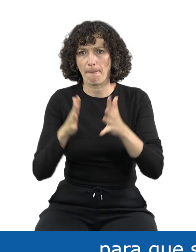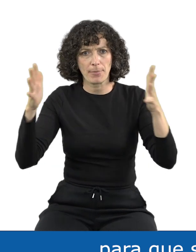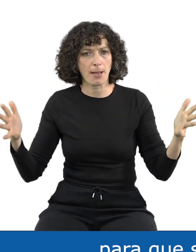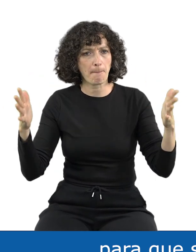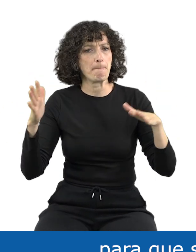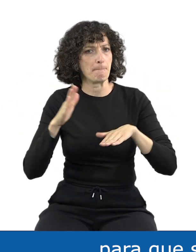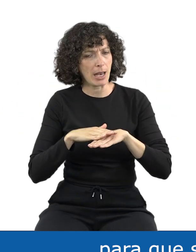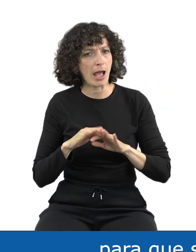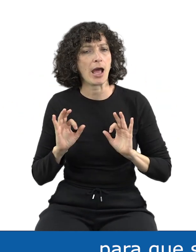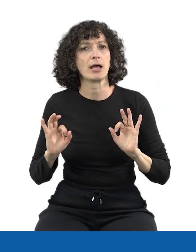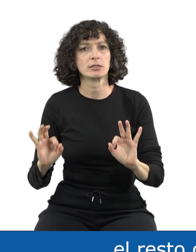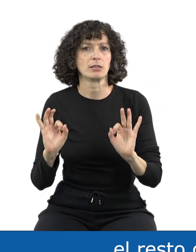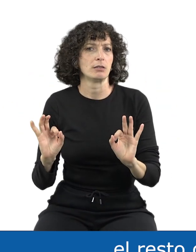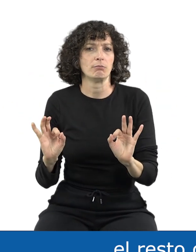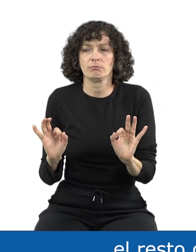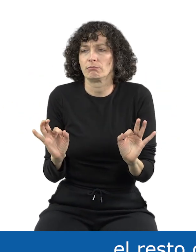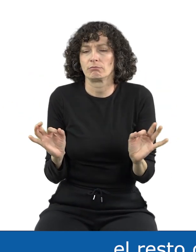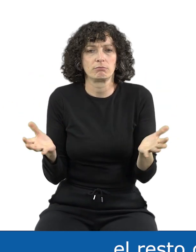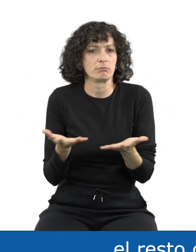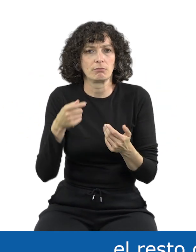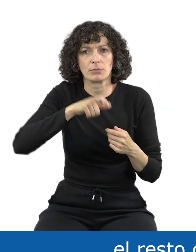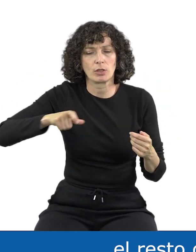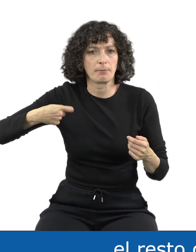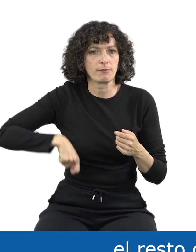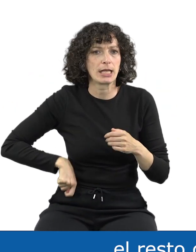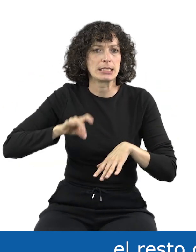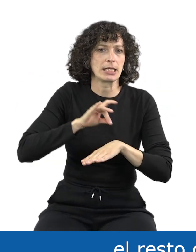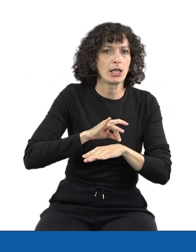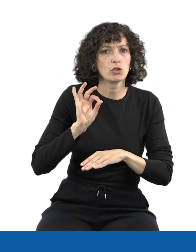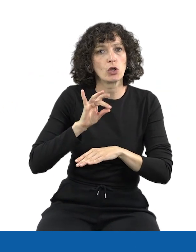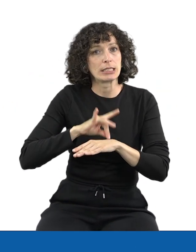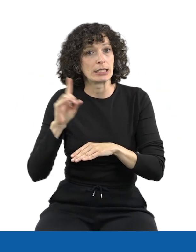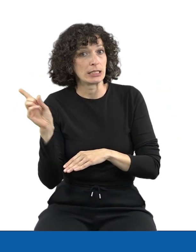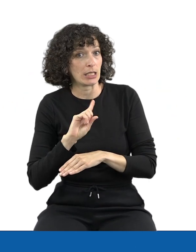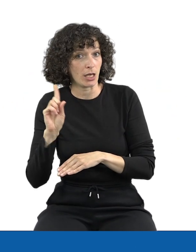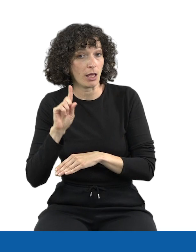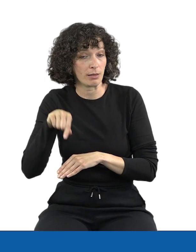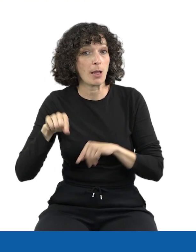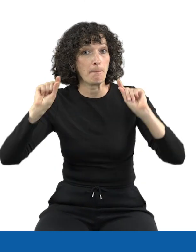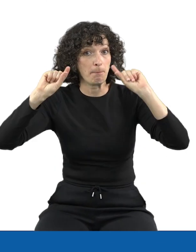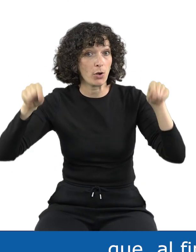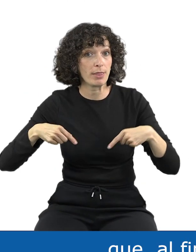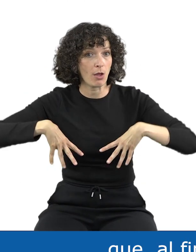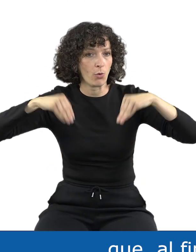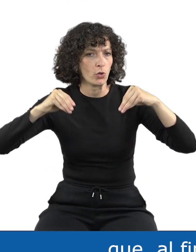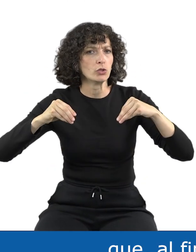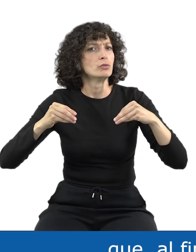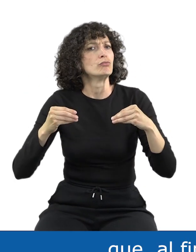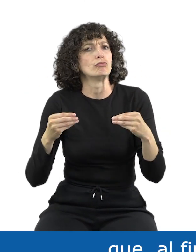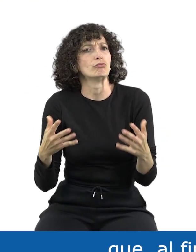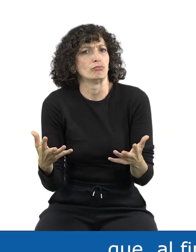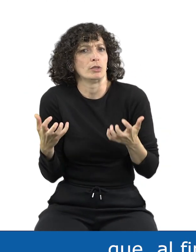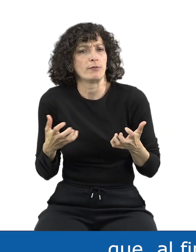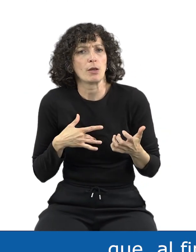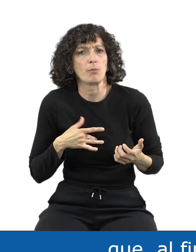sigan beneficiando de ellos también, bueno, pues el resto de los profesionales sanitarios y no sanitarios de la sanidad de nuestra provincia, que al final la